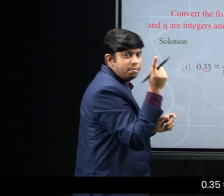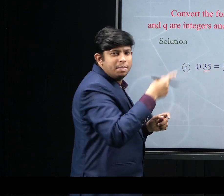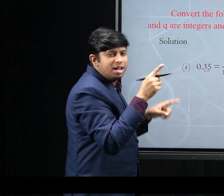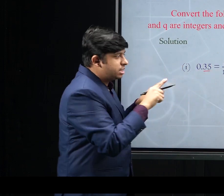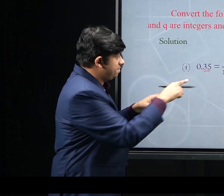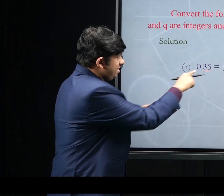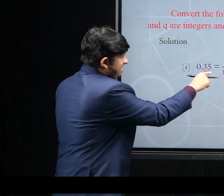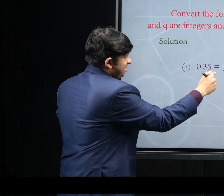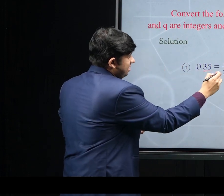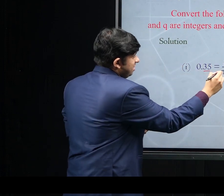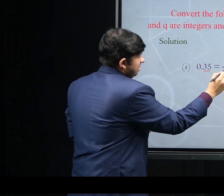to 7 by 20.